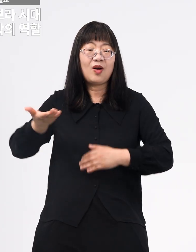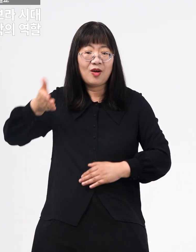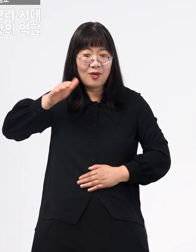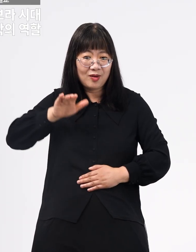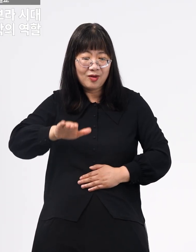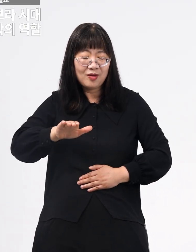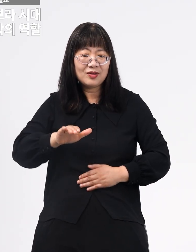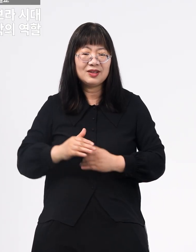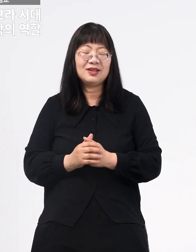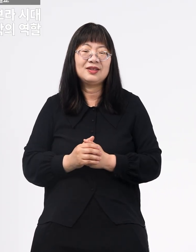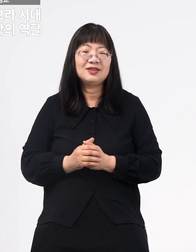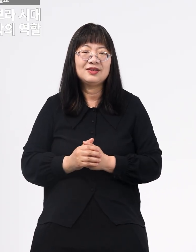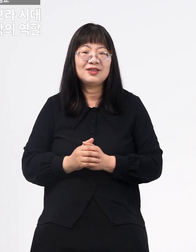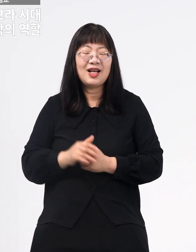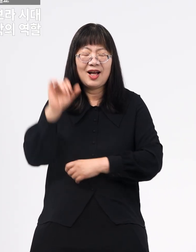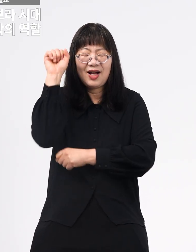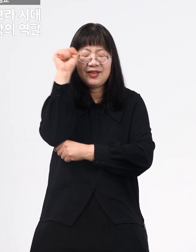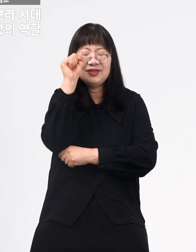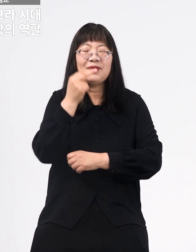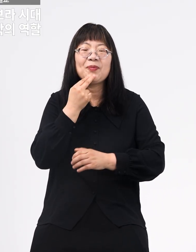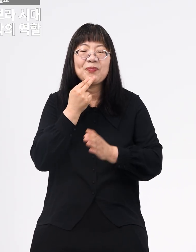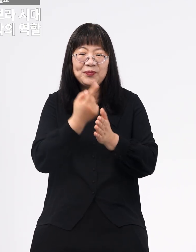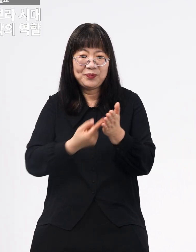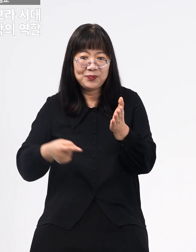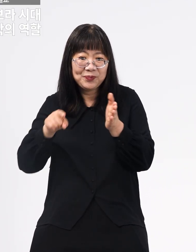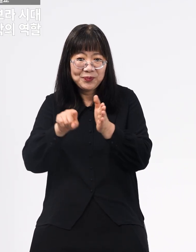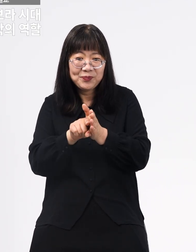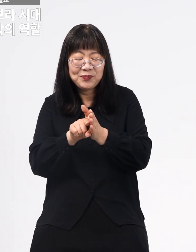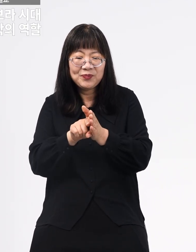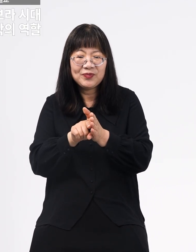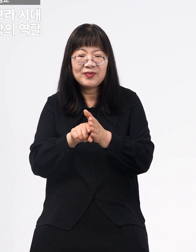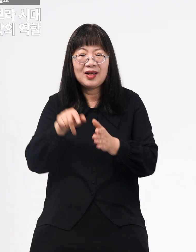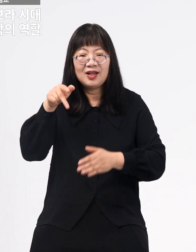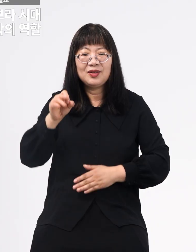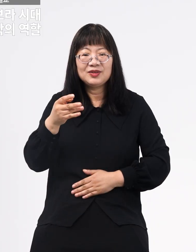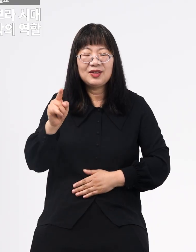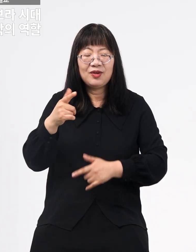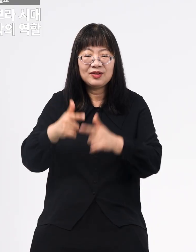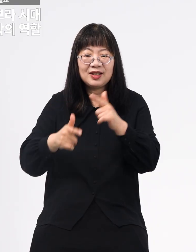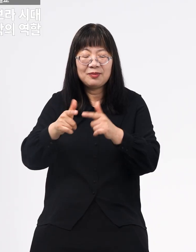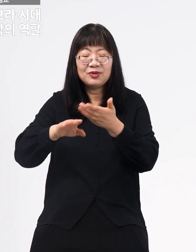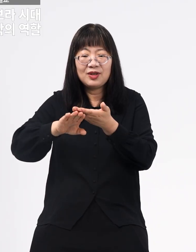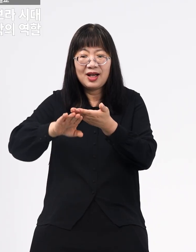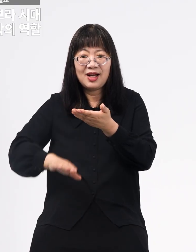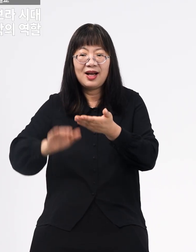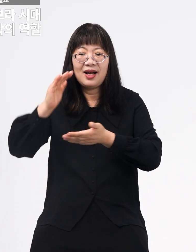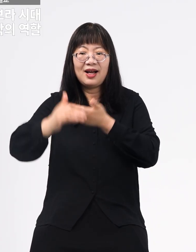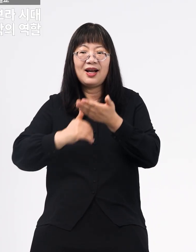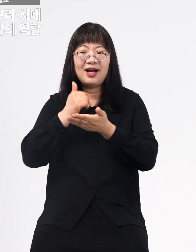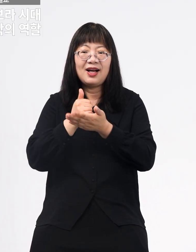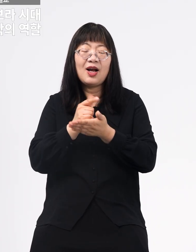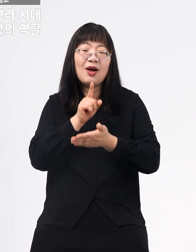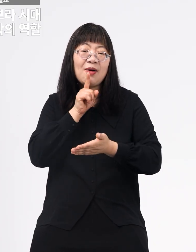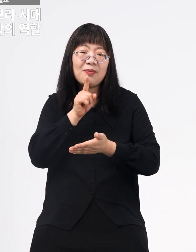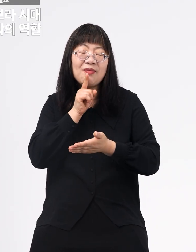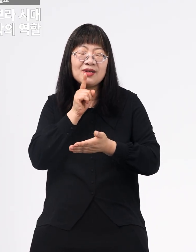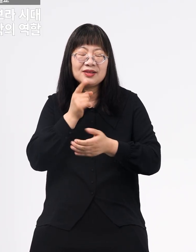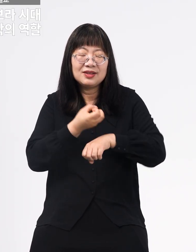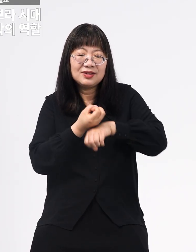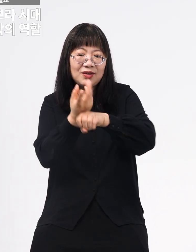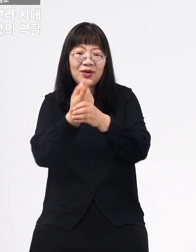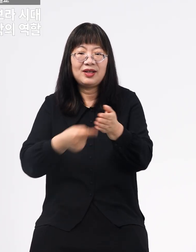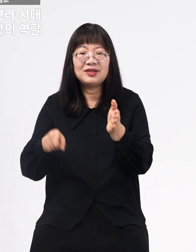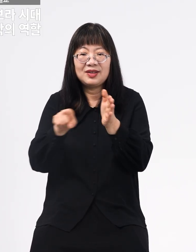덤벼온다 할지라도 흔들리지 않도록 종려나무 밑에 하나님의 말씀을 들리기